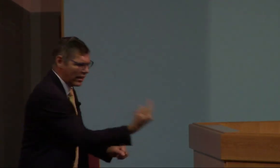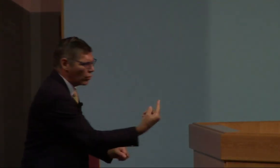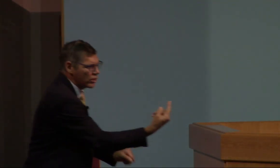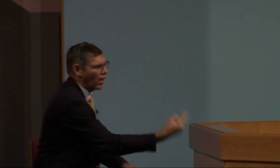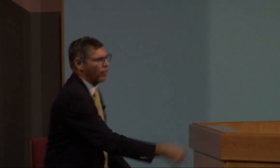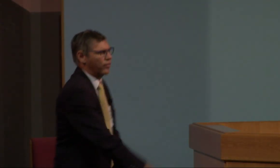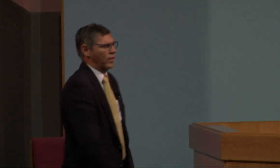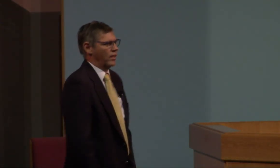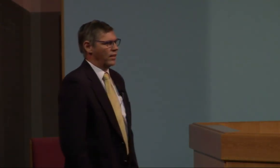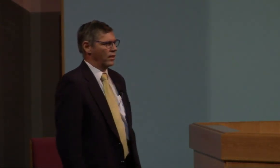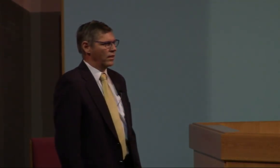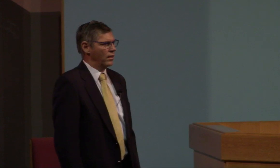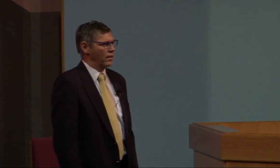jouself?